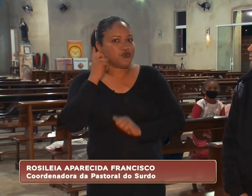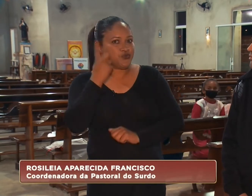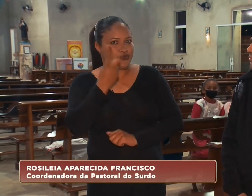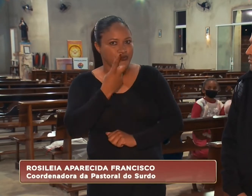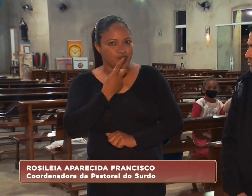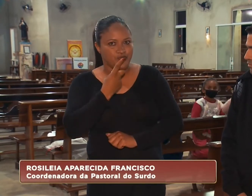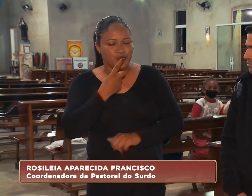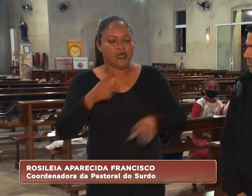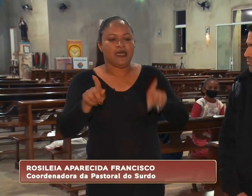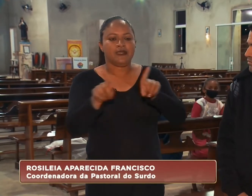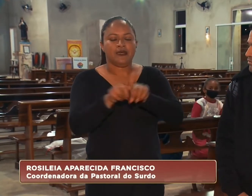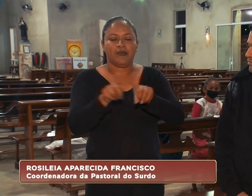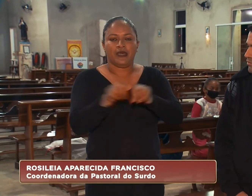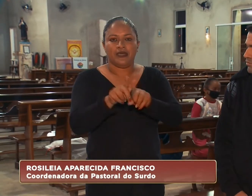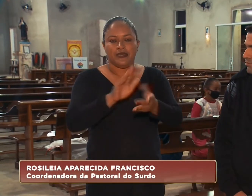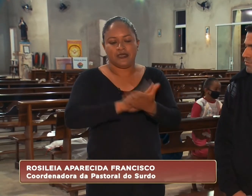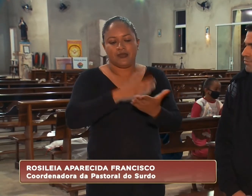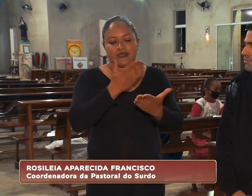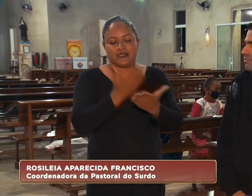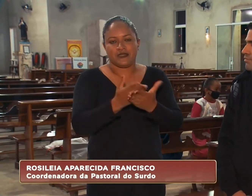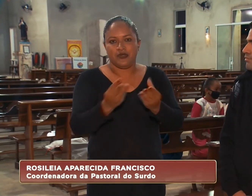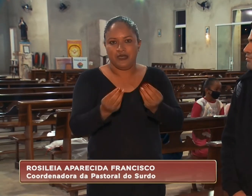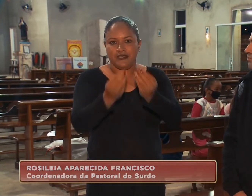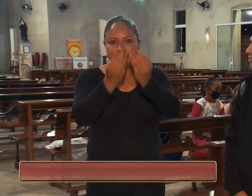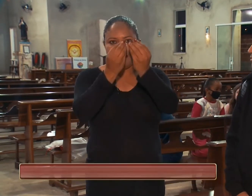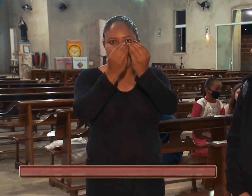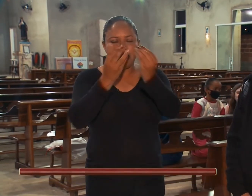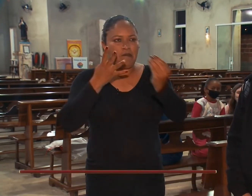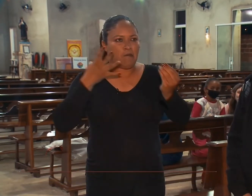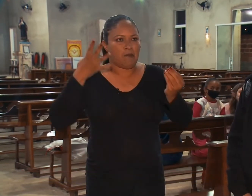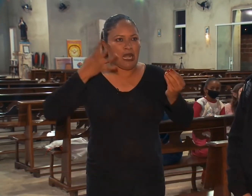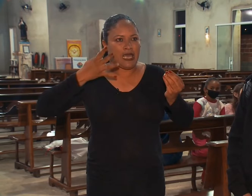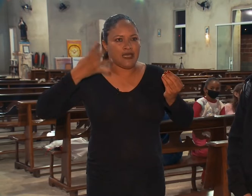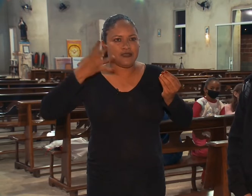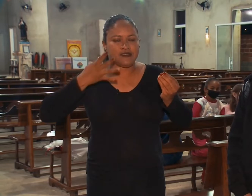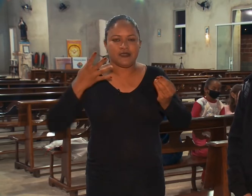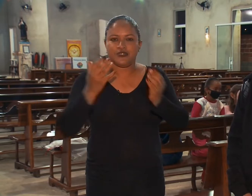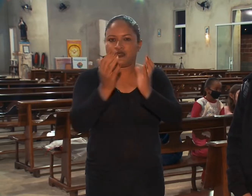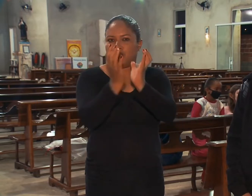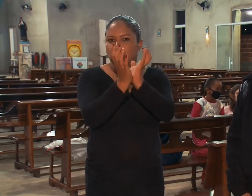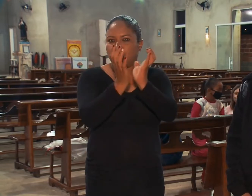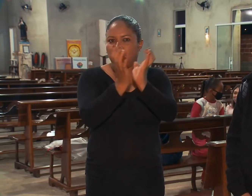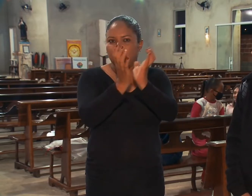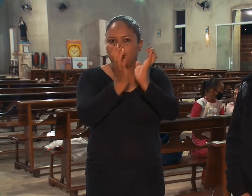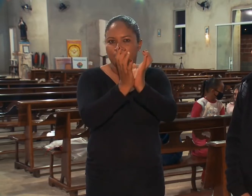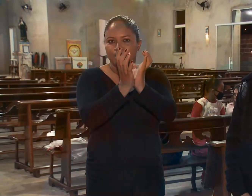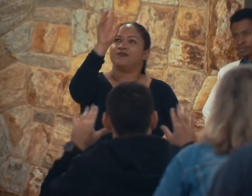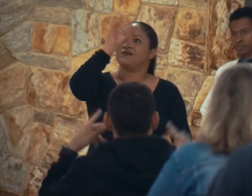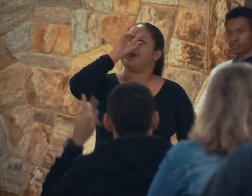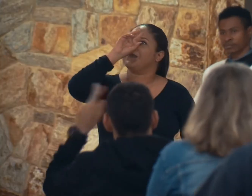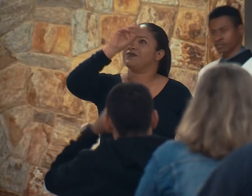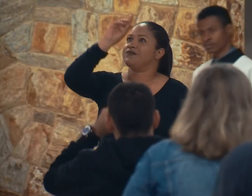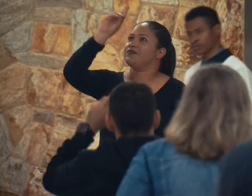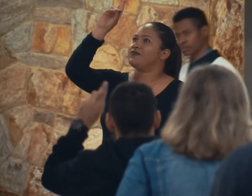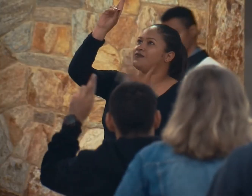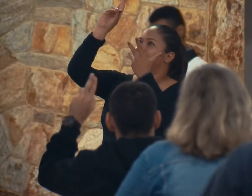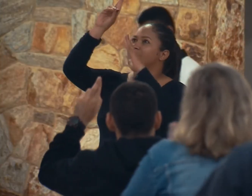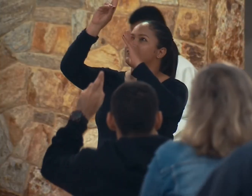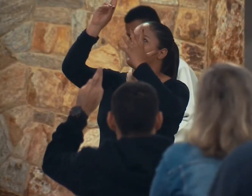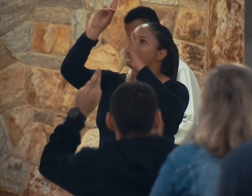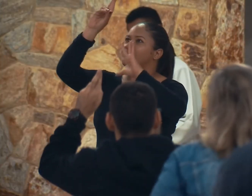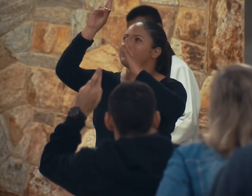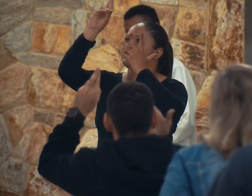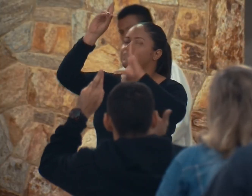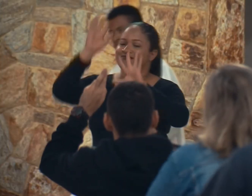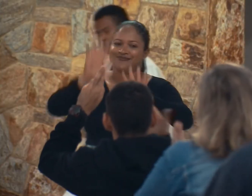professor surdo e também a interpretação em missas, palestras, grupo. Os surdos, eles vêm